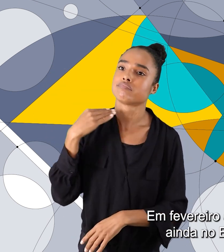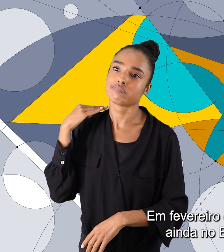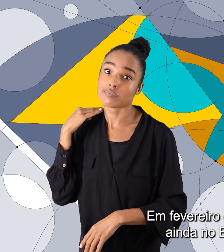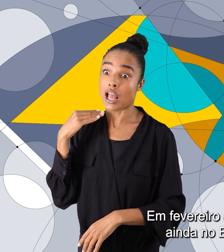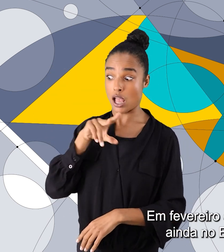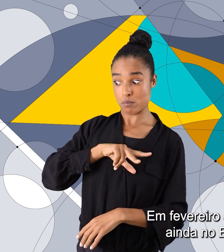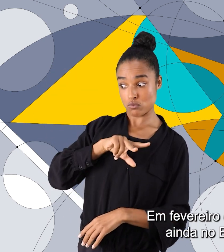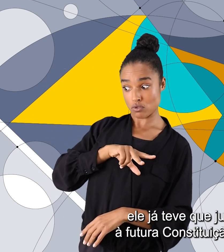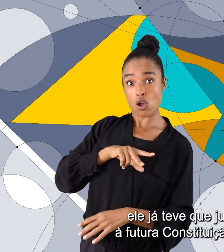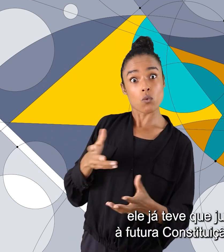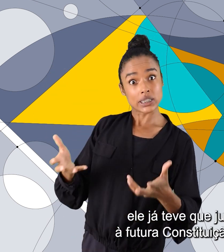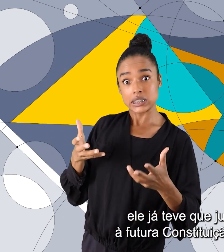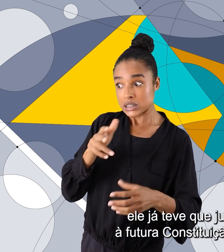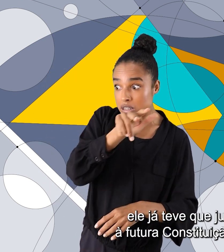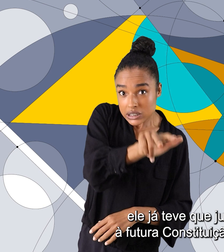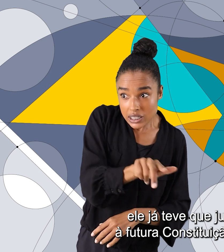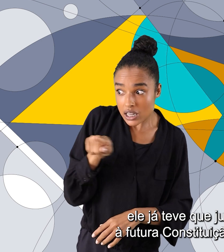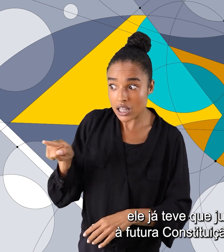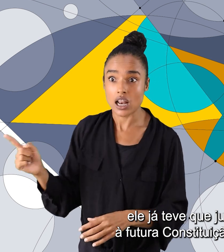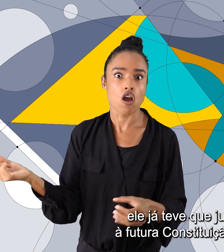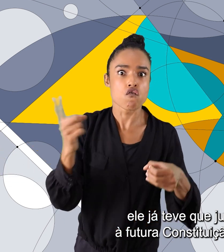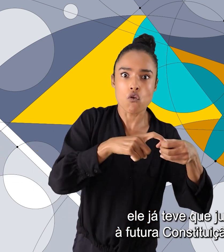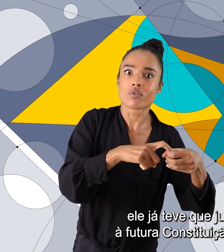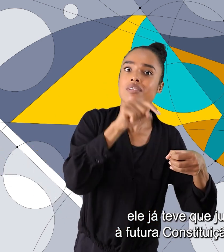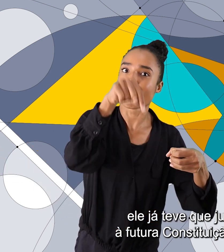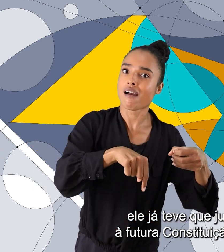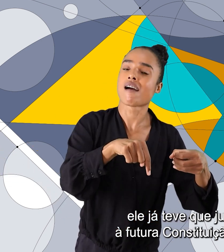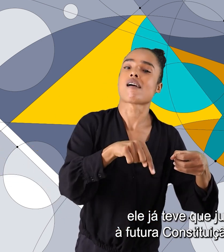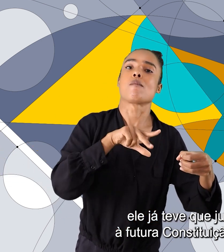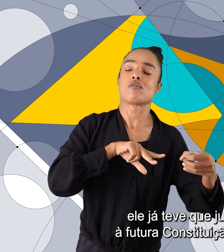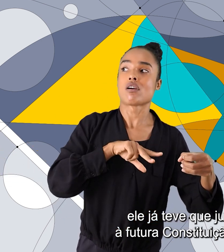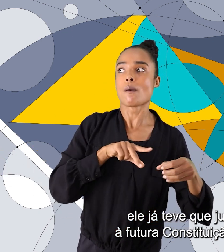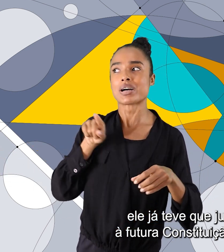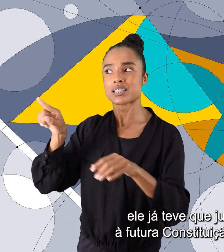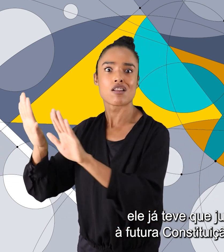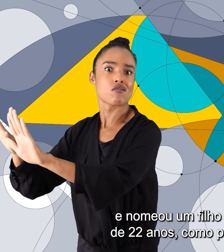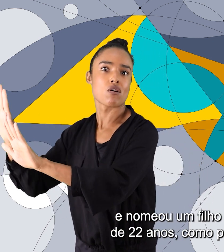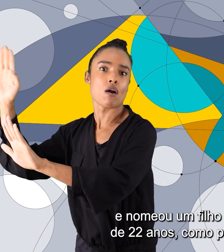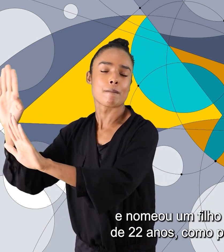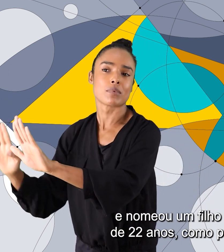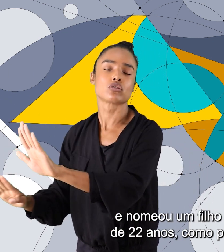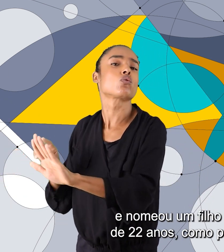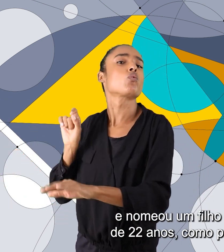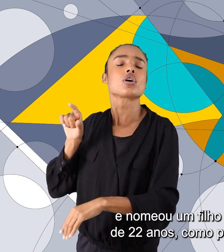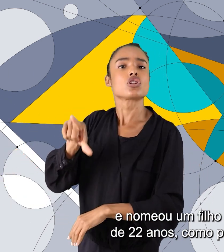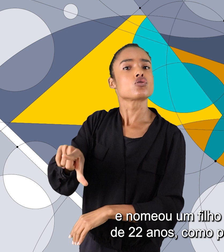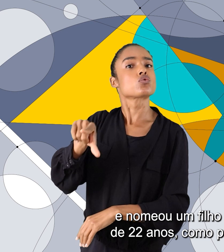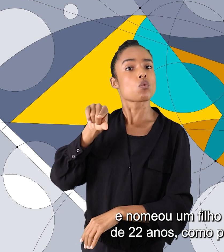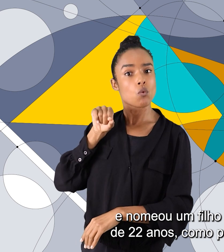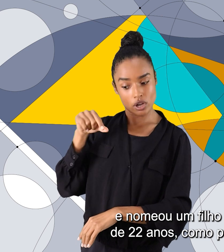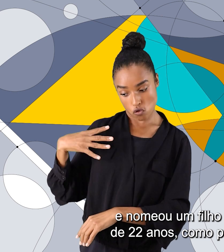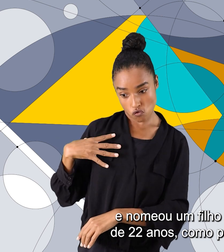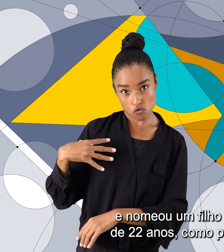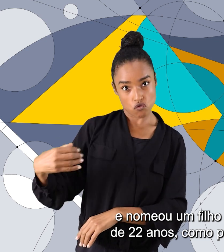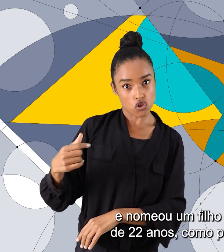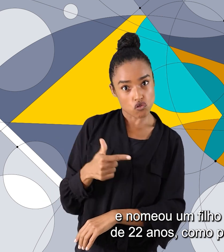21, ainda no Brasil, ele já teve que jurar lealdade à futura Constituição Portuguesa e nomeou um filho dele, o Pedro,